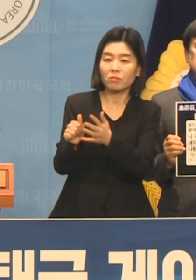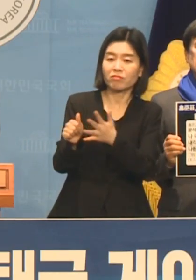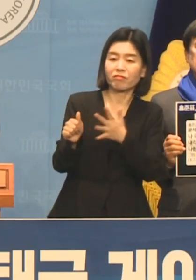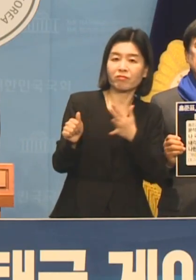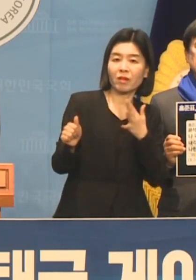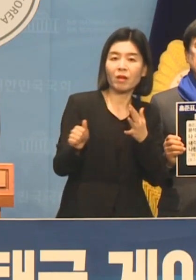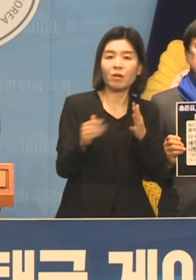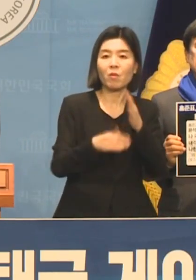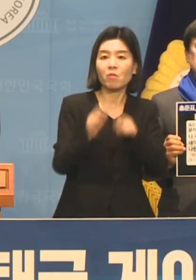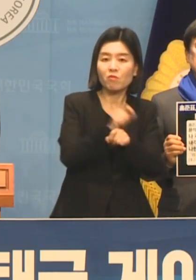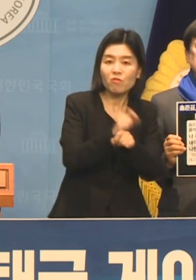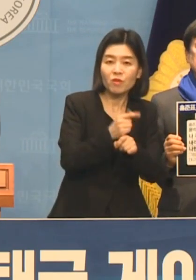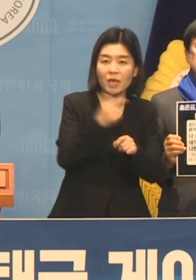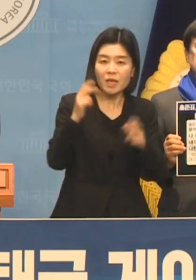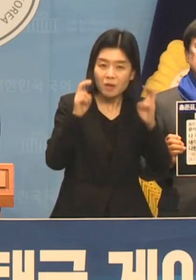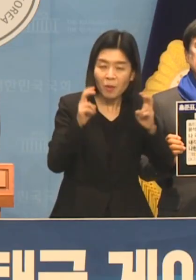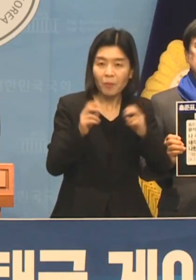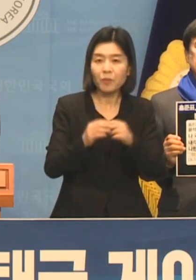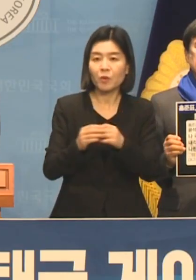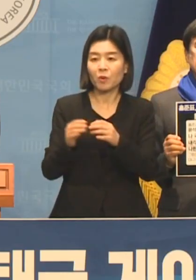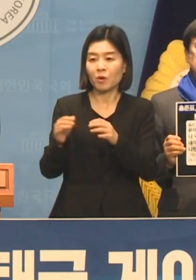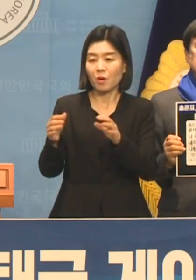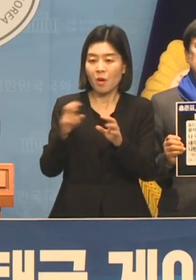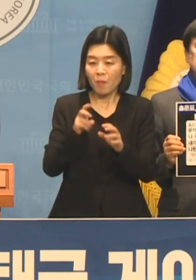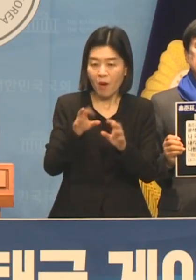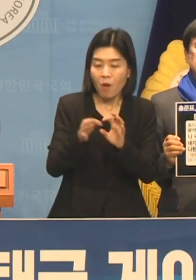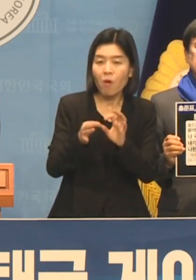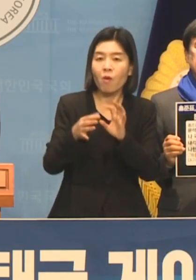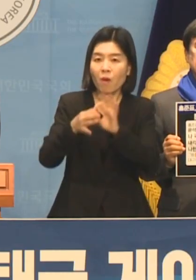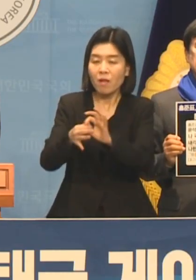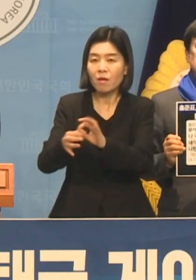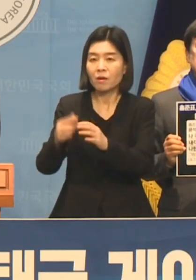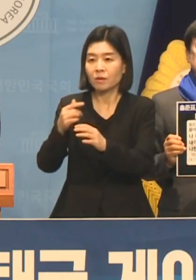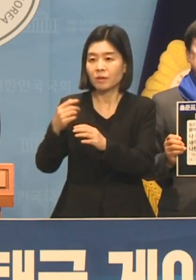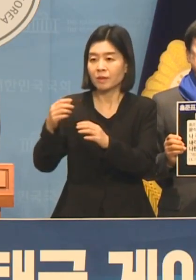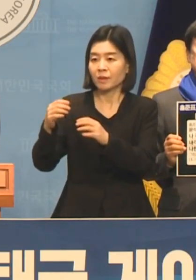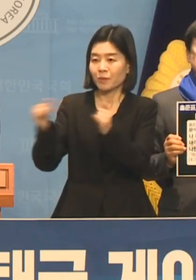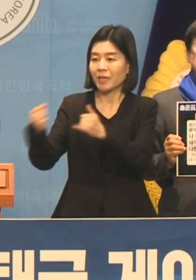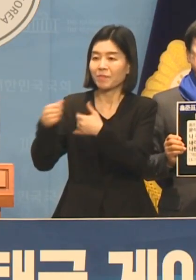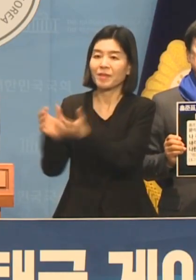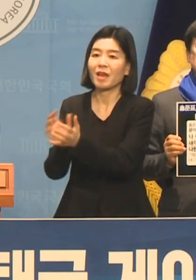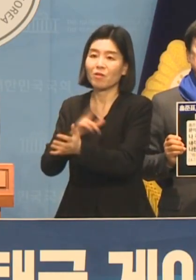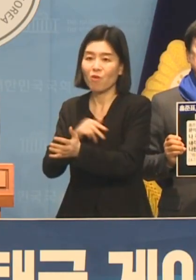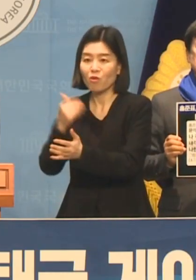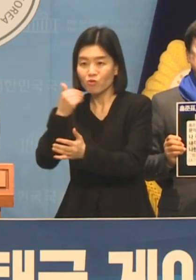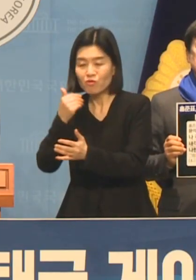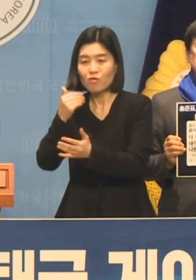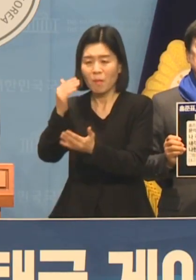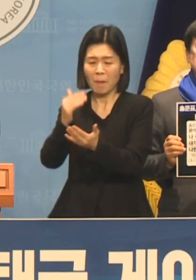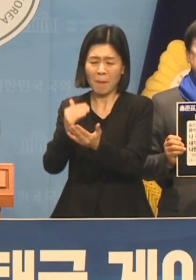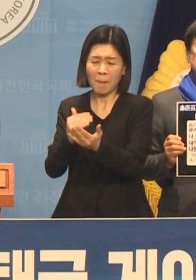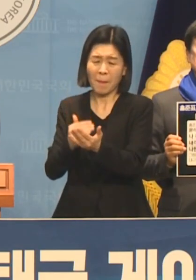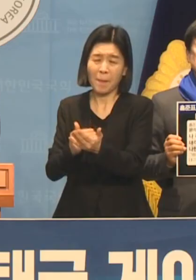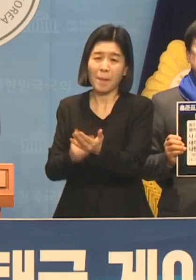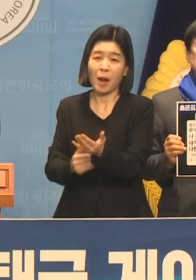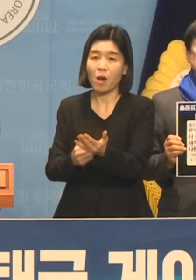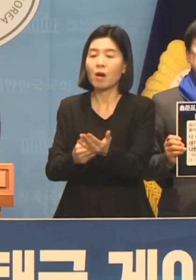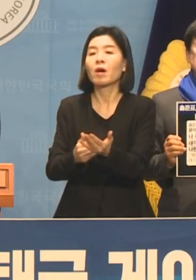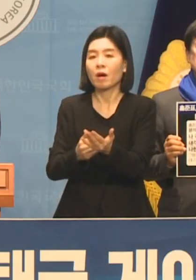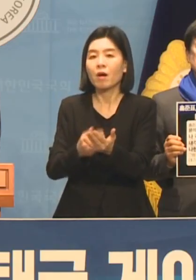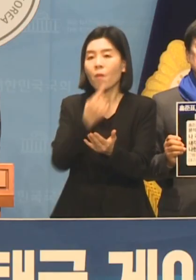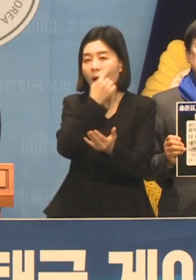씨와 긴밀한 관계인 여당의 주요 인사들에 대한 내용, 이런 것들이 현재까지 뉴스타파에서 대략 확인한 내용이라고